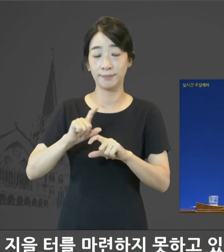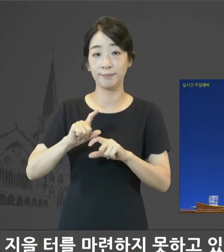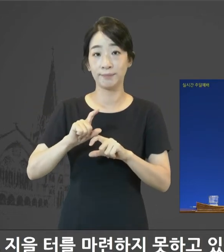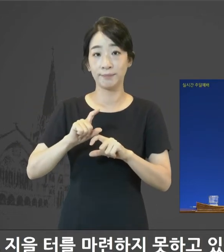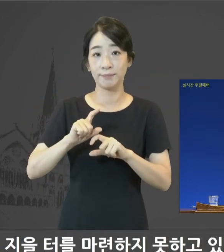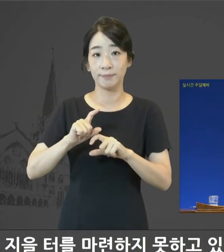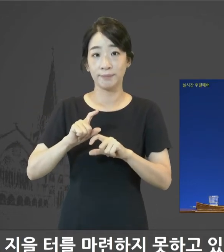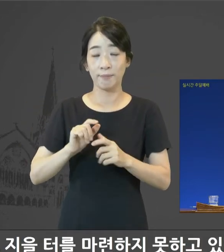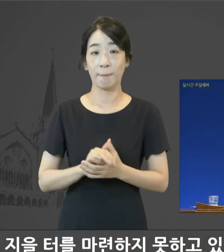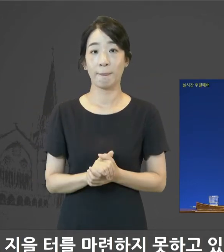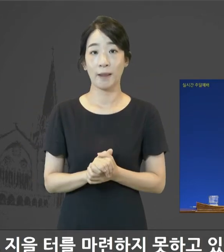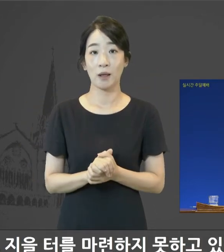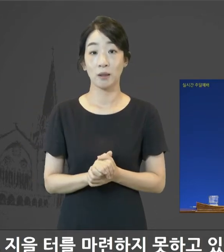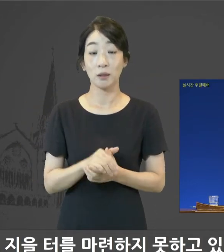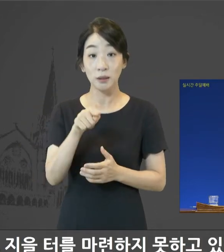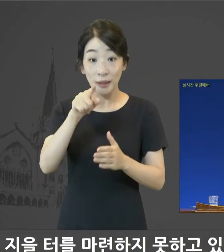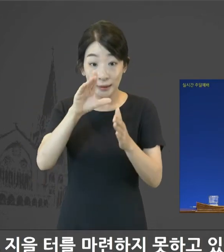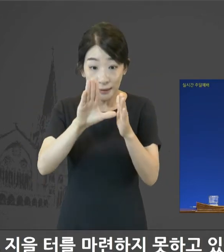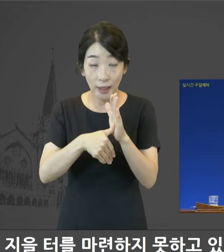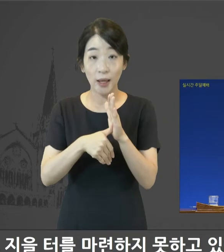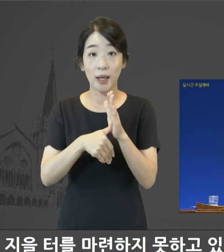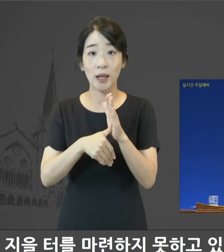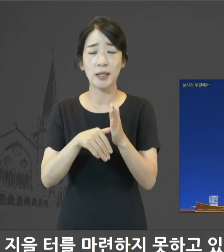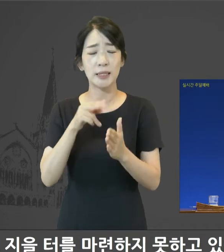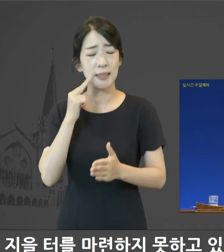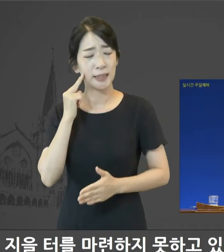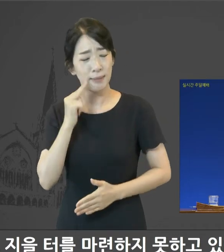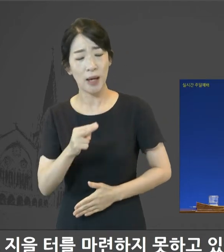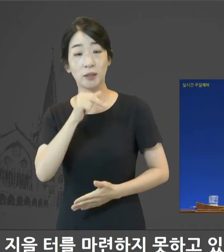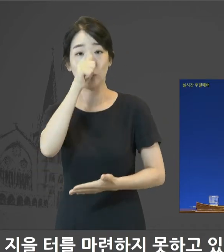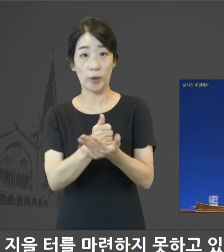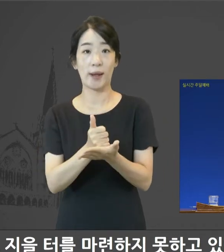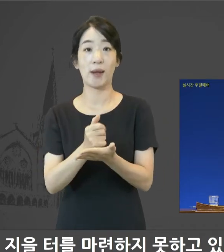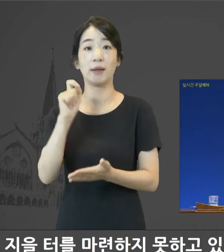매우 심각한 범죄를 다윗이 범하게 됩니다.